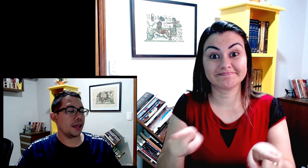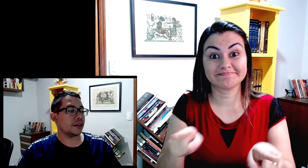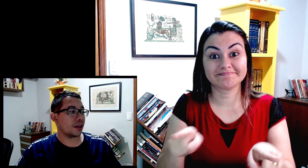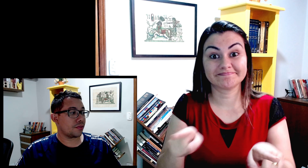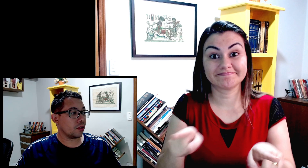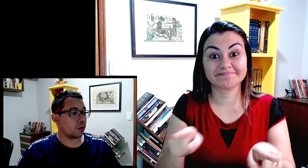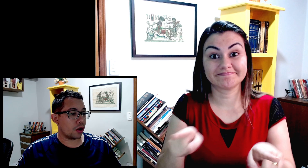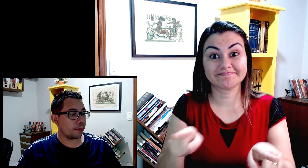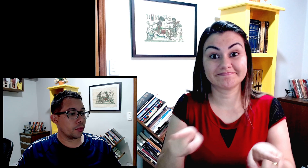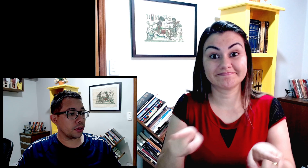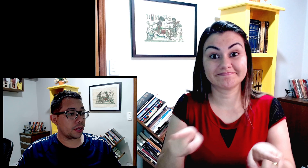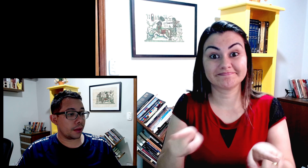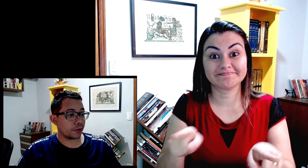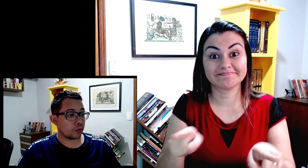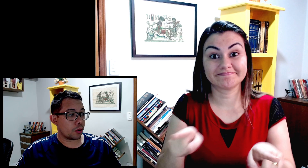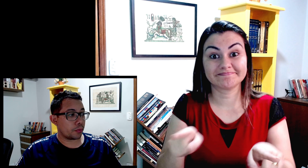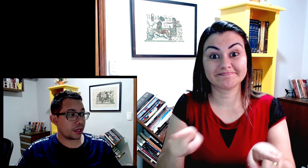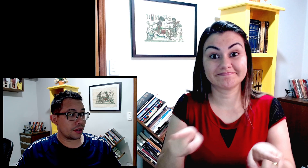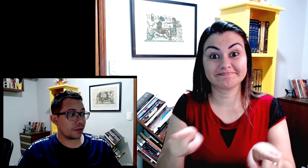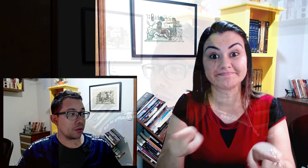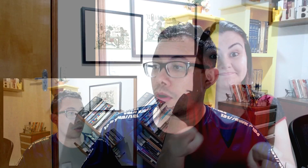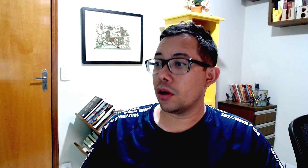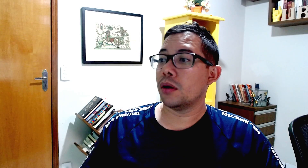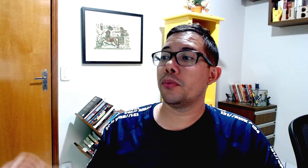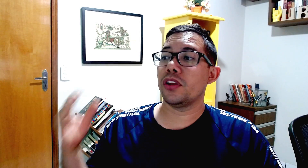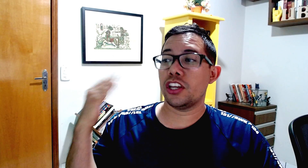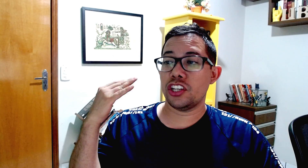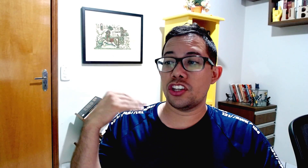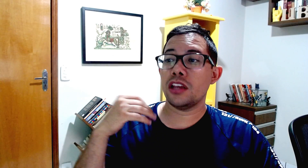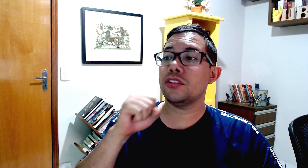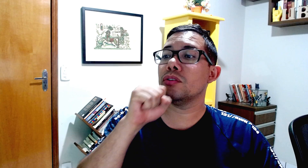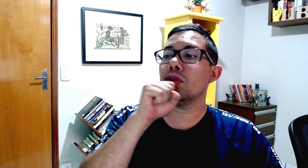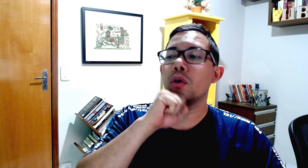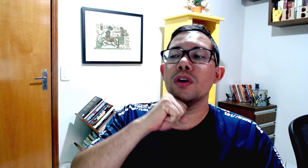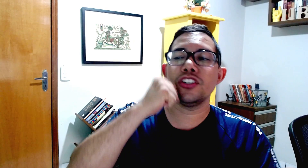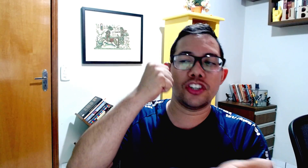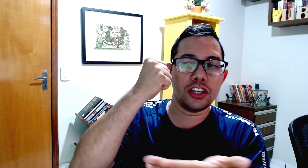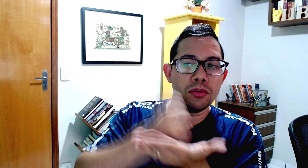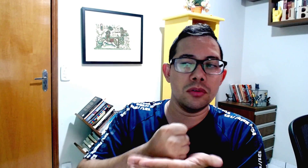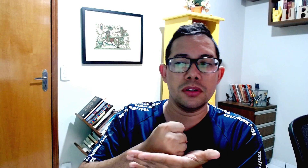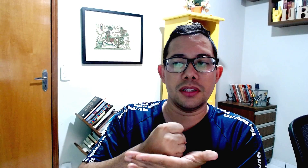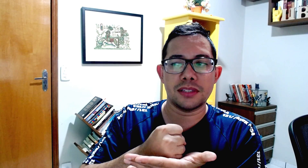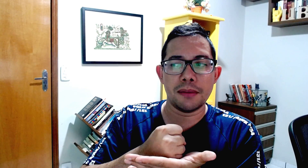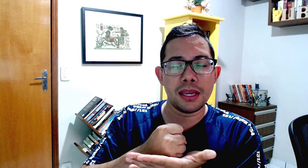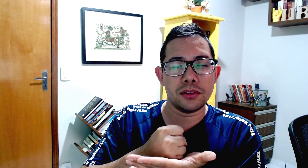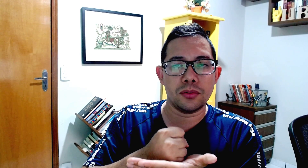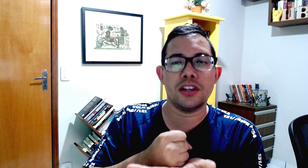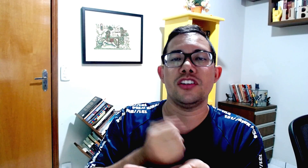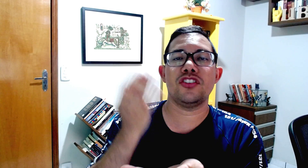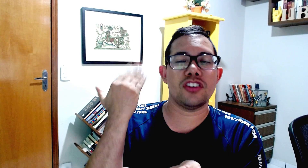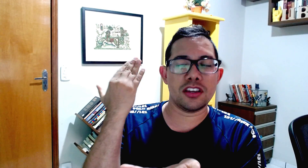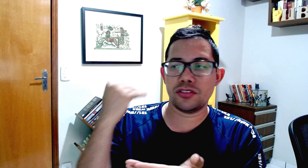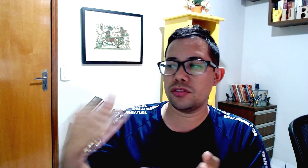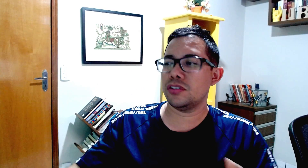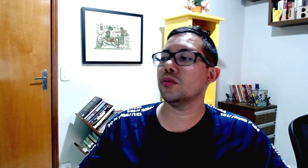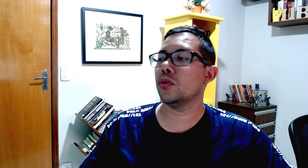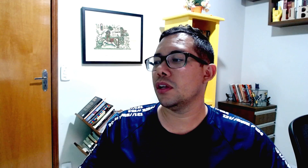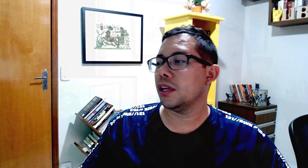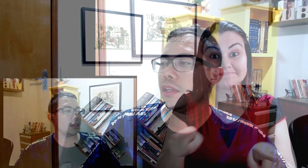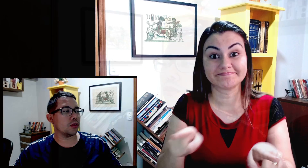Então ela falou, ó, por quê, pessoal? Porque ela falou, ó, porque a gente já ensinou o Antigo Testamento. A gente já ensinou em